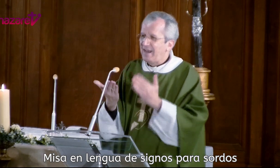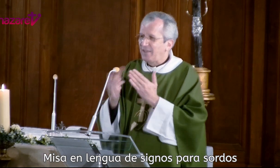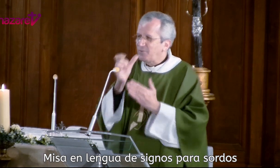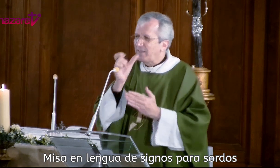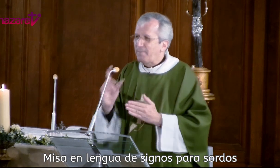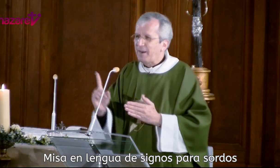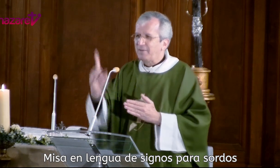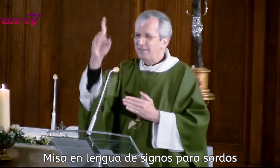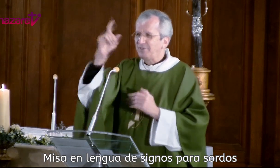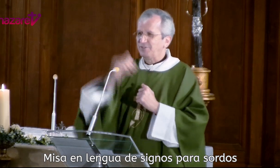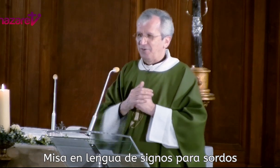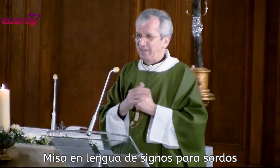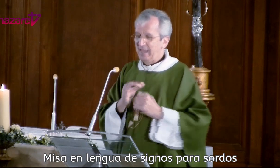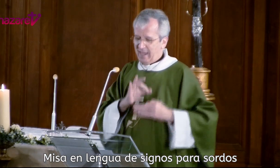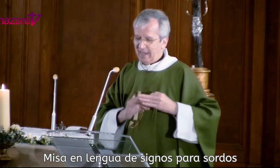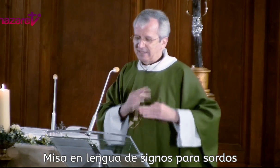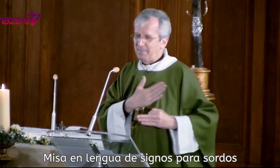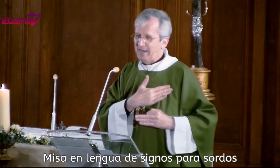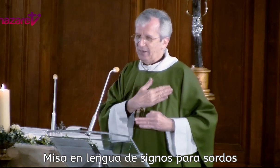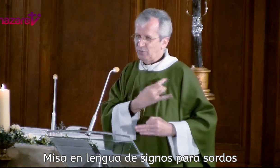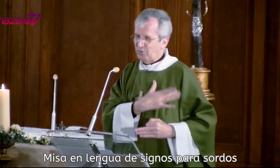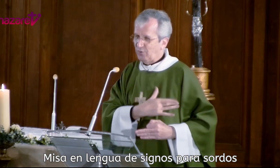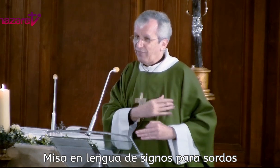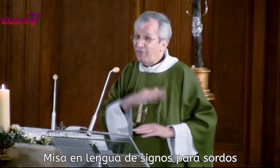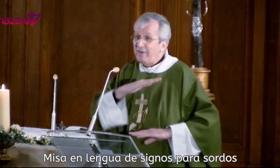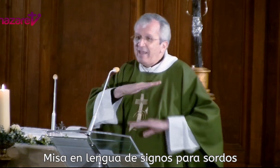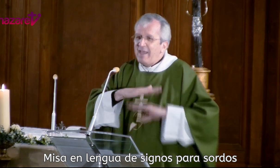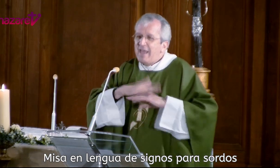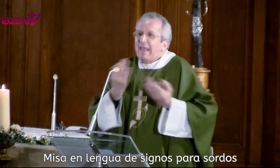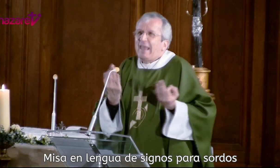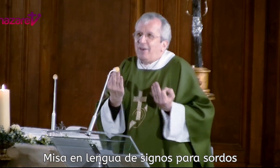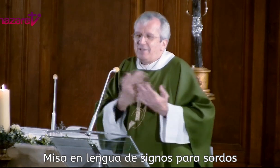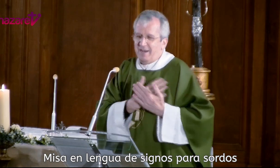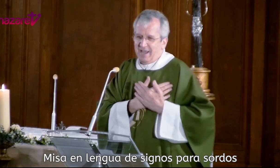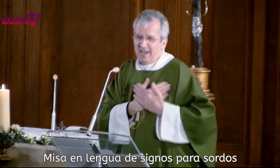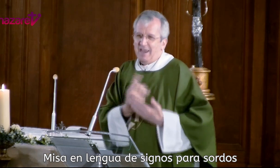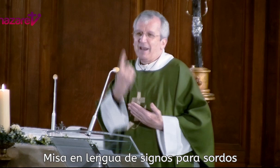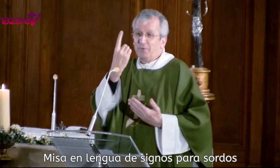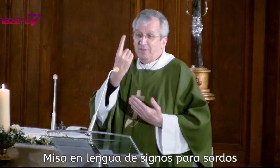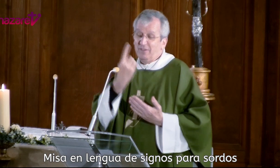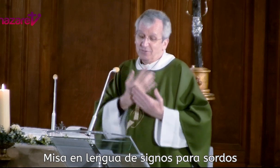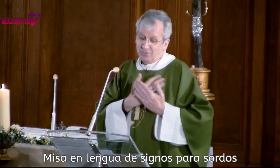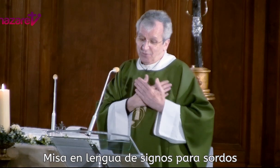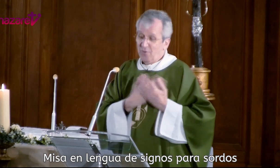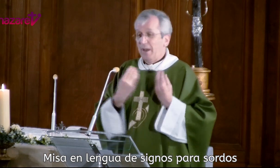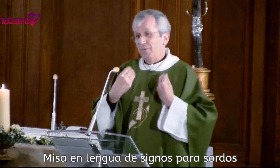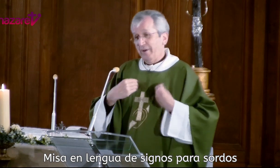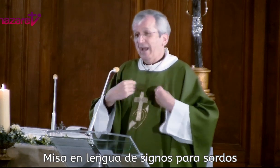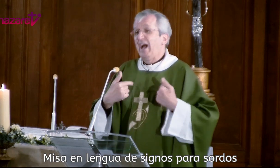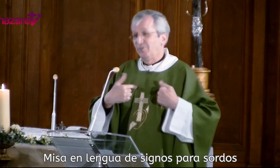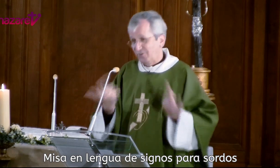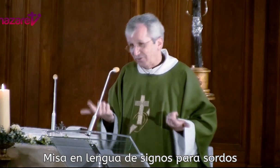lectura de la palabra de Dios de hoy. Examinar nuestro corazón, ¿qué lo llena, el amor de Dios o el amor a nosotros